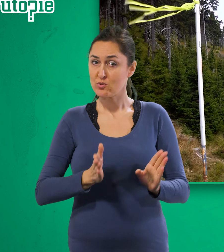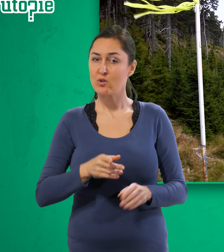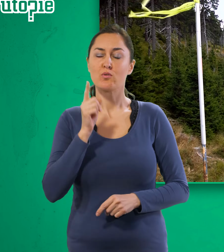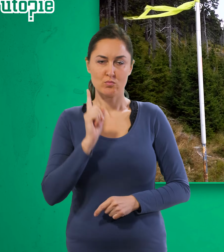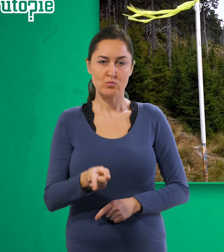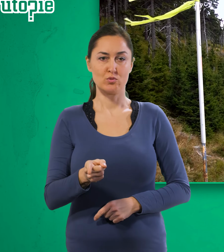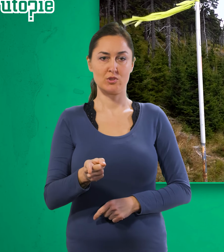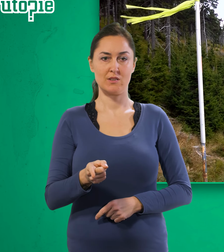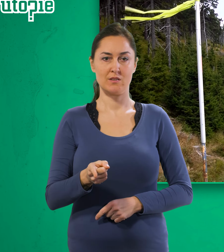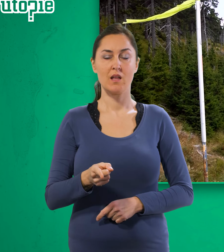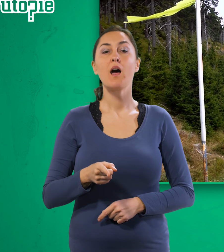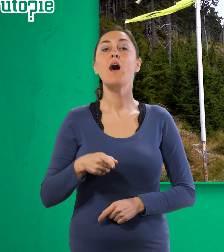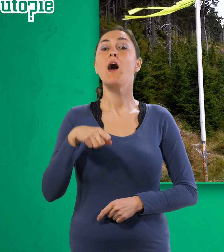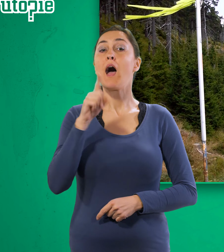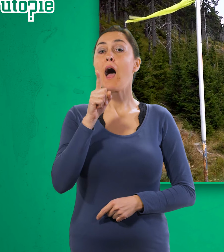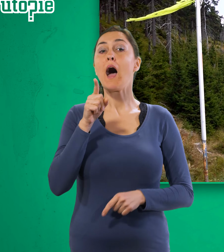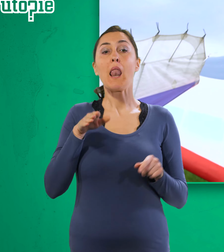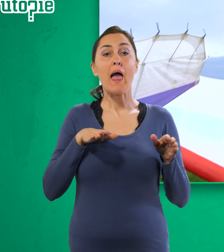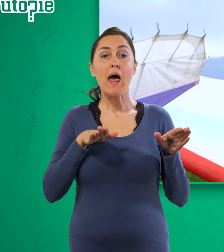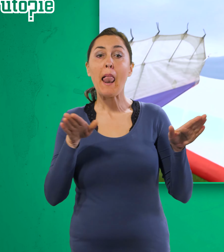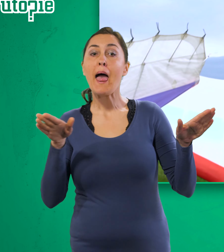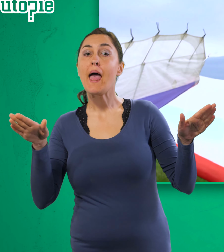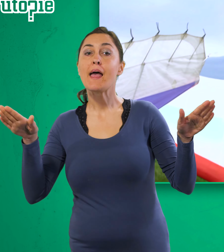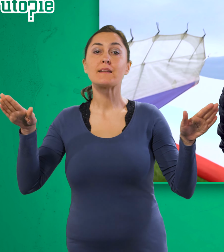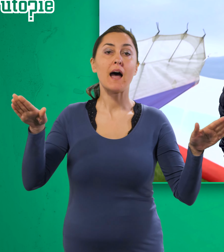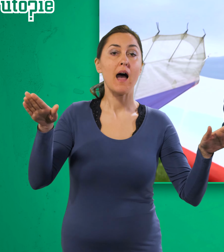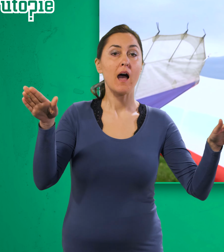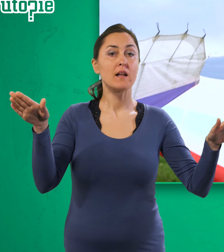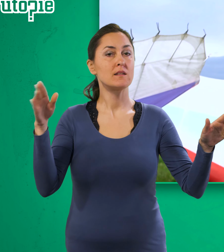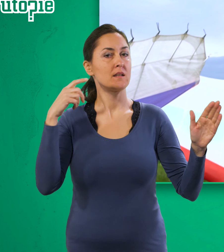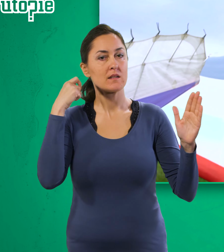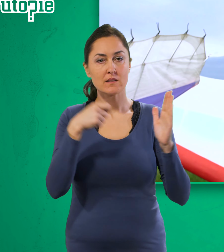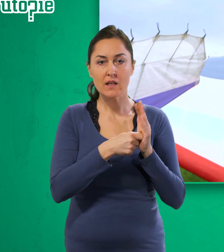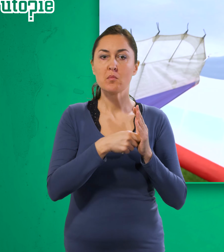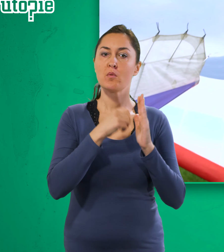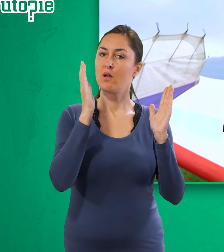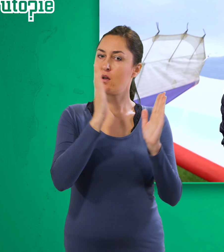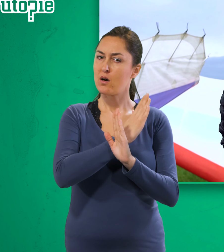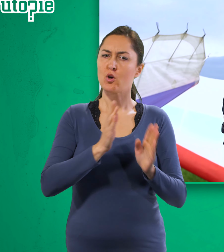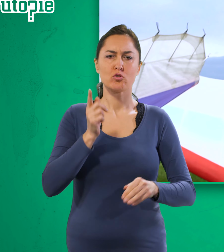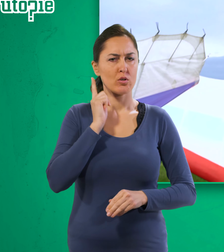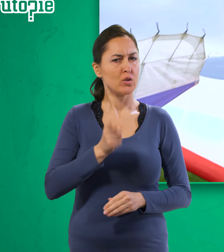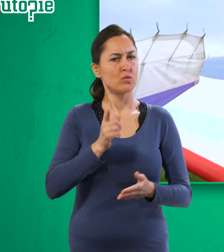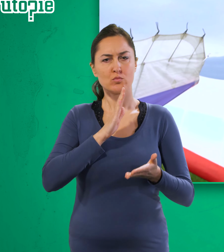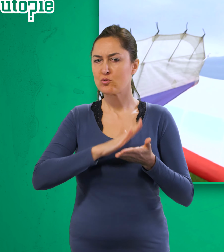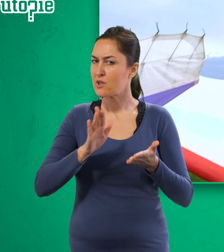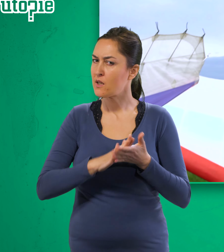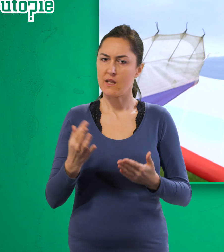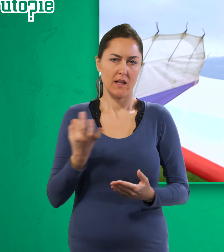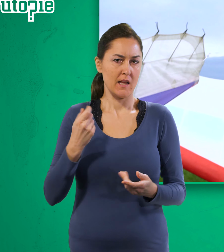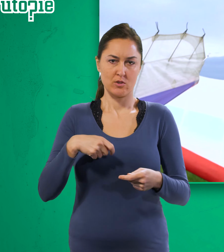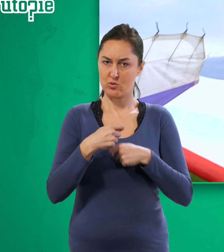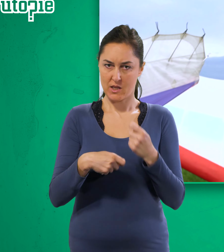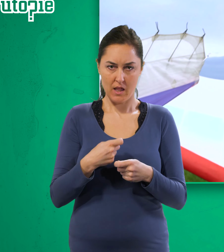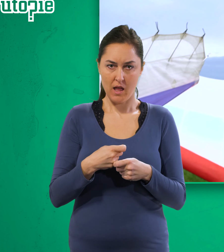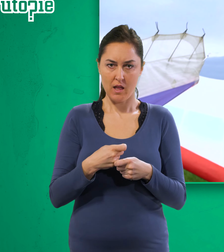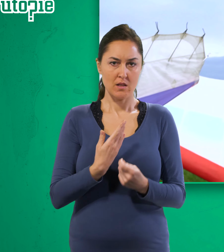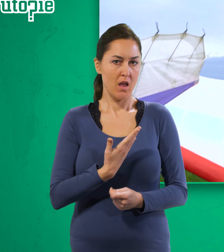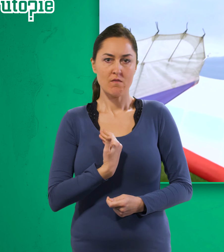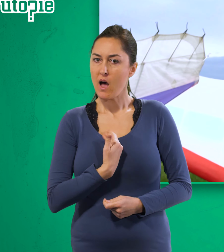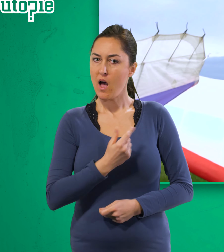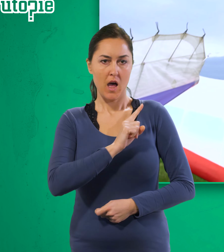se nerozhodujeme, spíš se něco tak nechává vyhnít a tohle je právě, že ty tam stojíš. Musí všechno být v pohodě a v ten okamžik, kdy se rozhodneš,